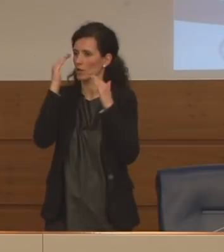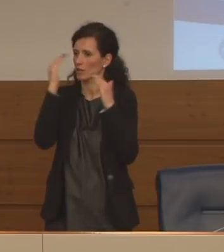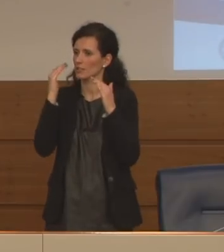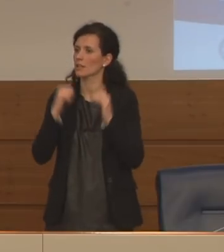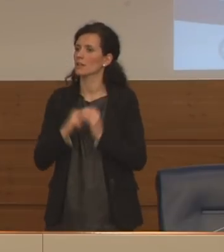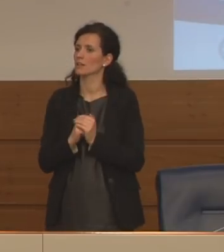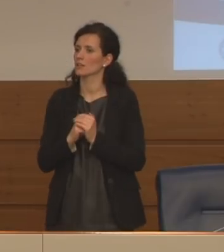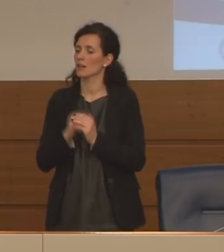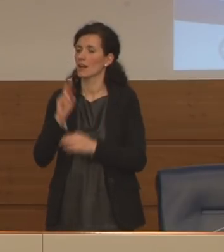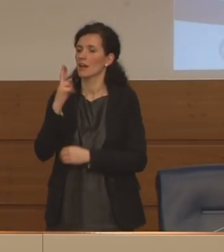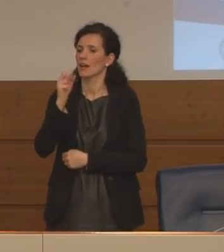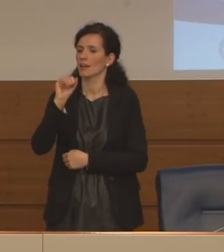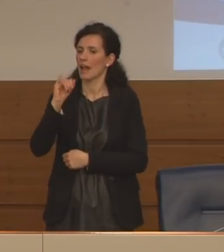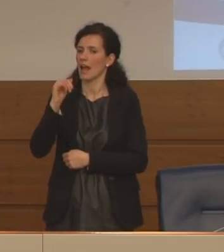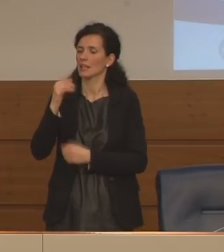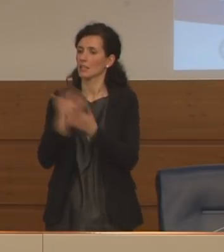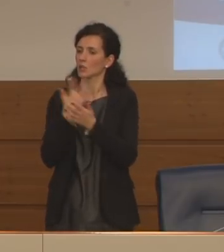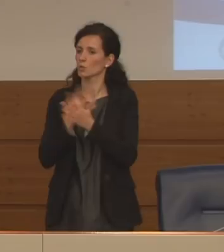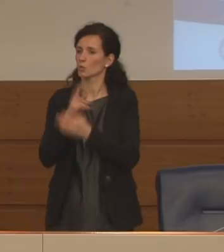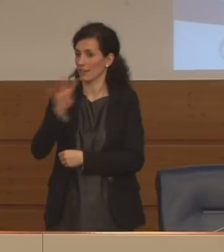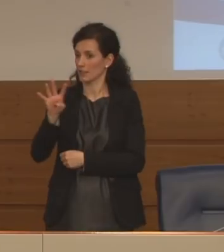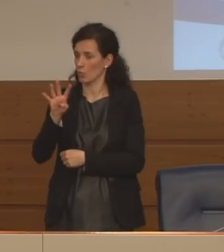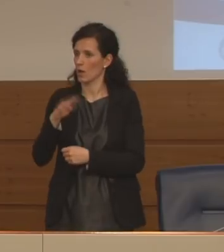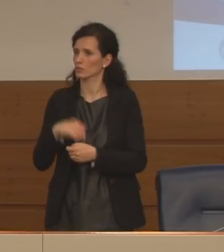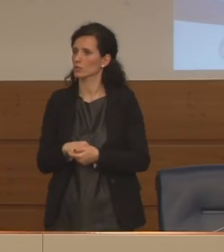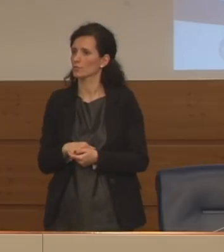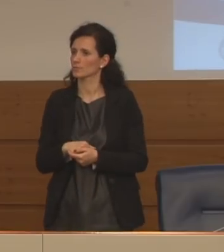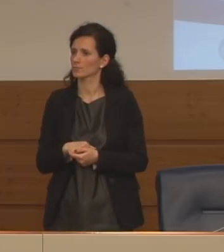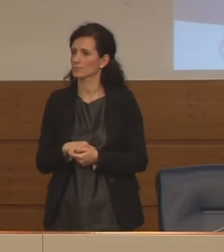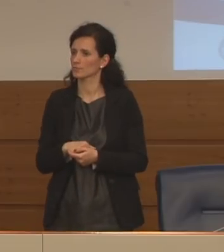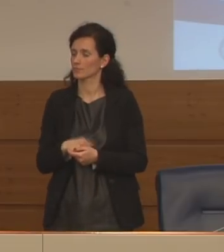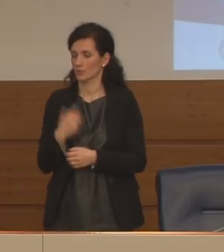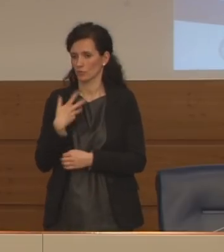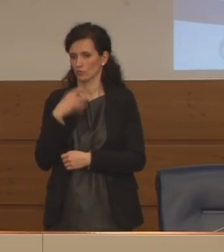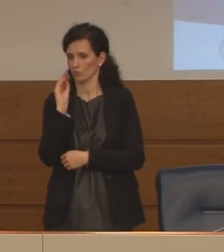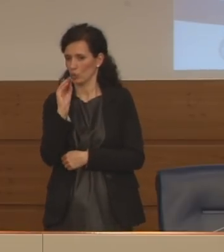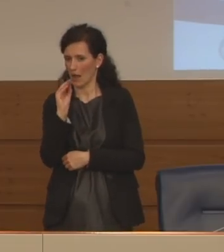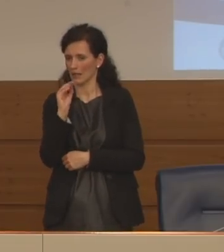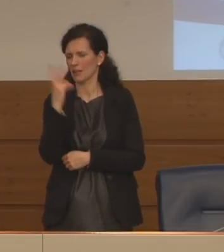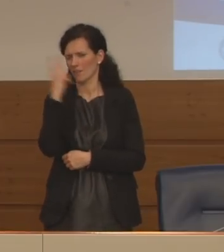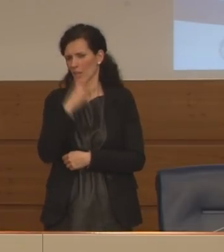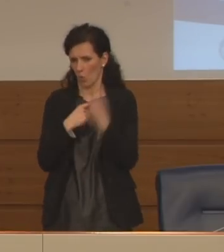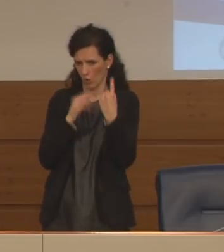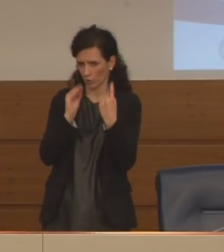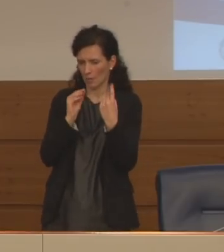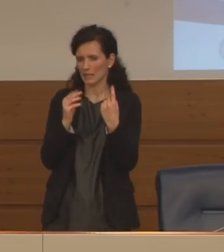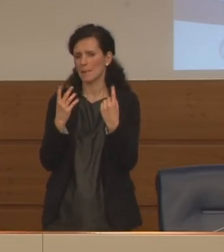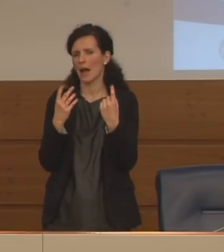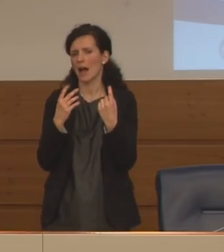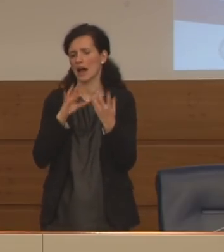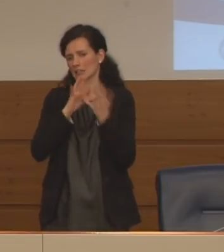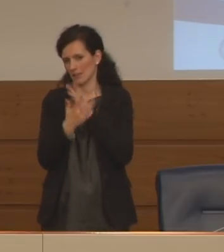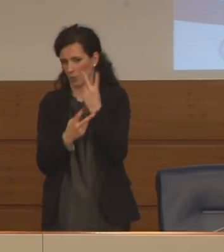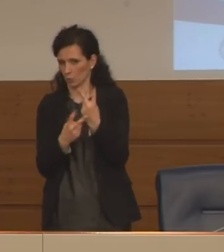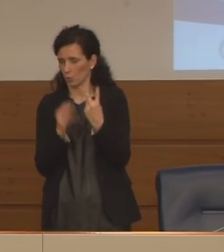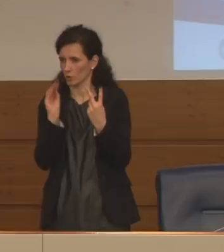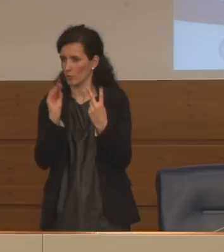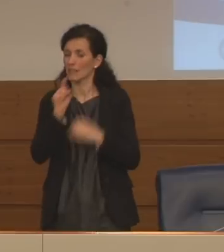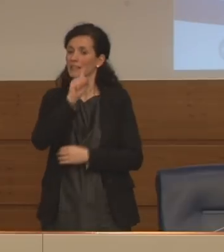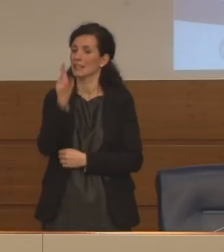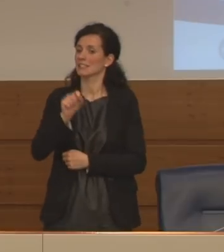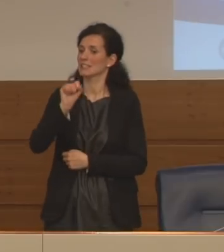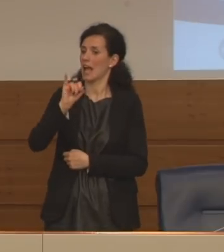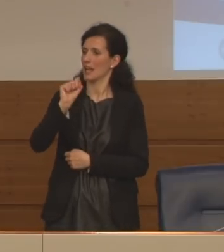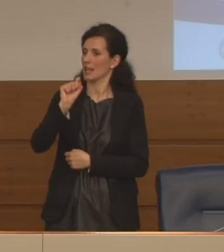angela caponnetto rainews24 una domanda in realtà poi sono due collegate e zaia il presidente del